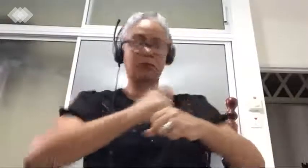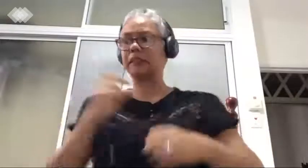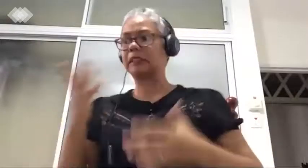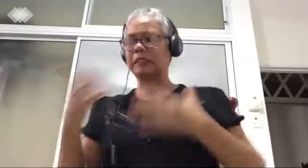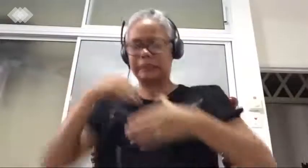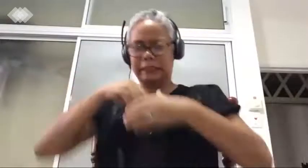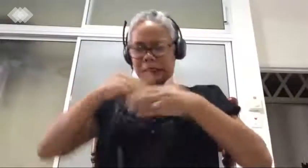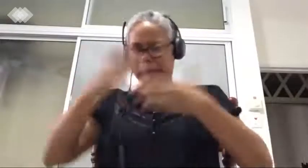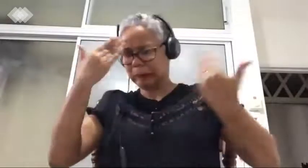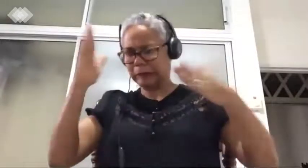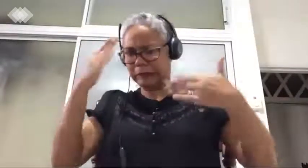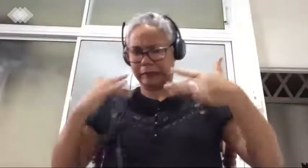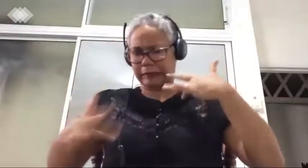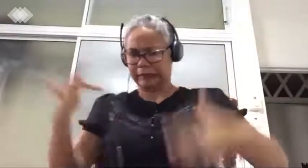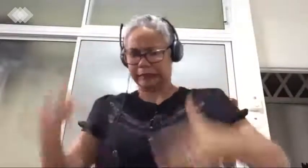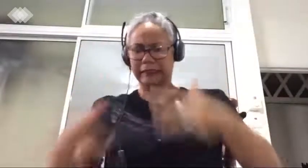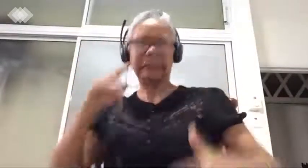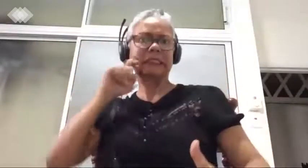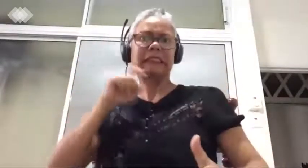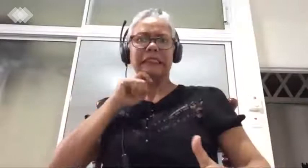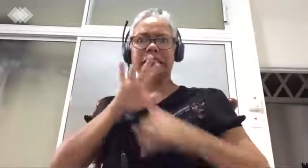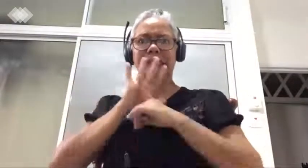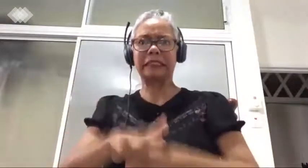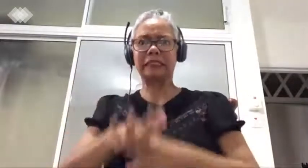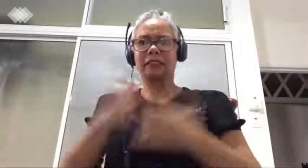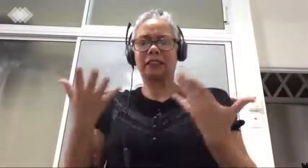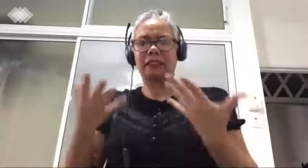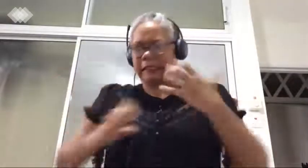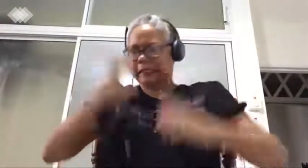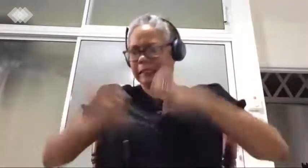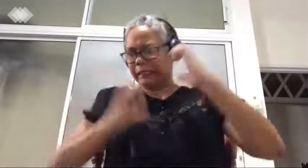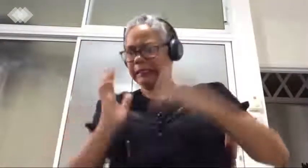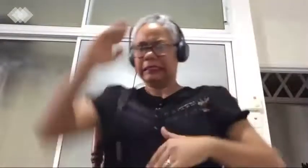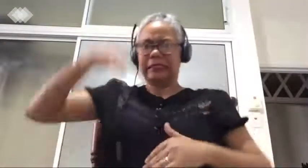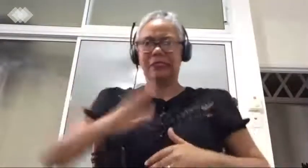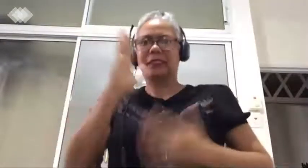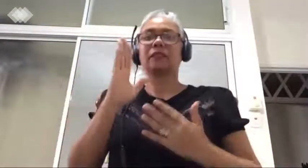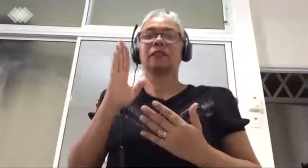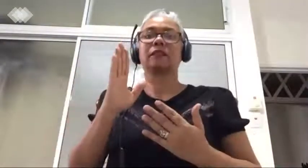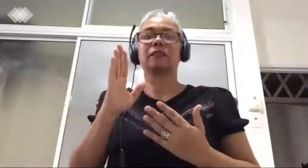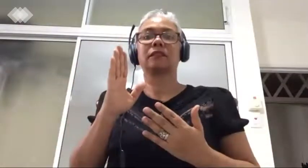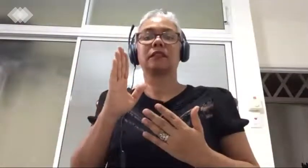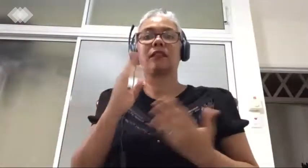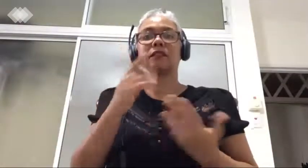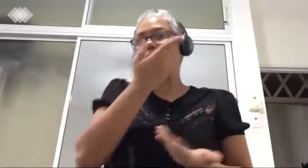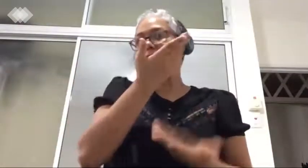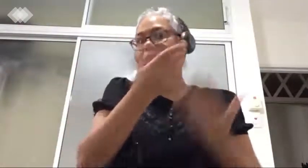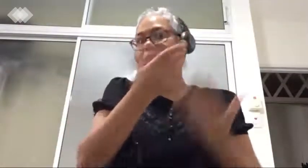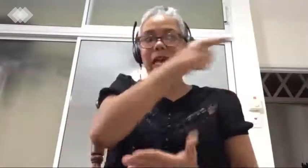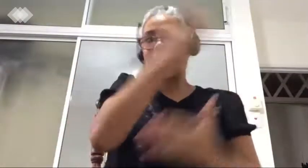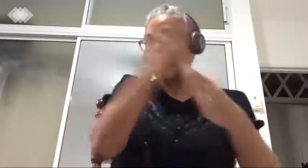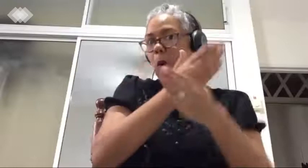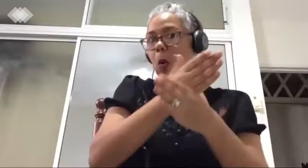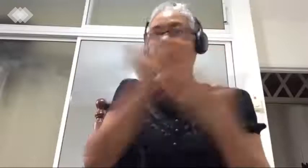emocional. Al no tener un profesional de la psicología que domine la lengua de señas, pues